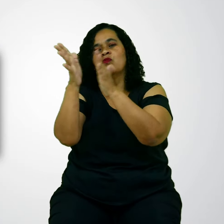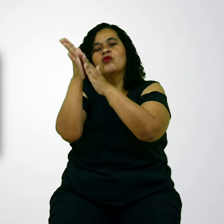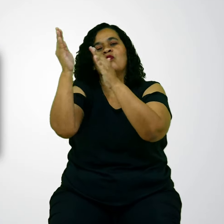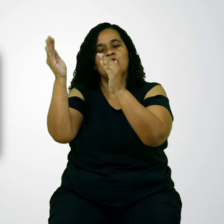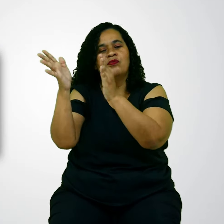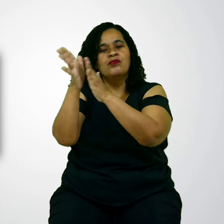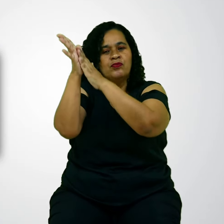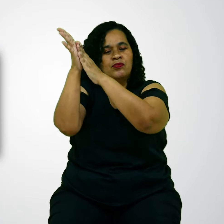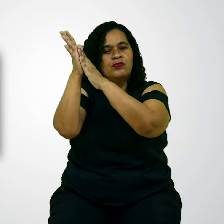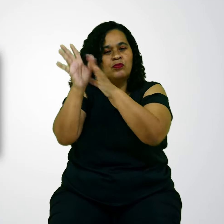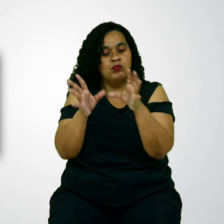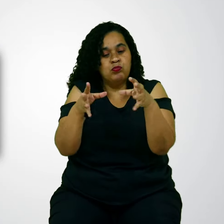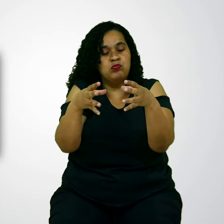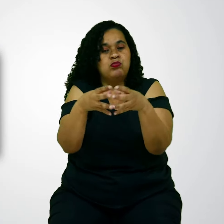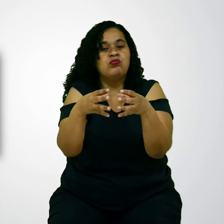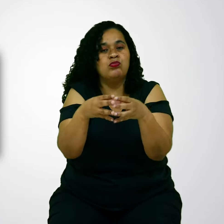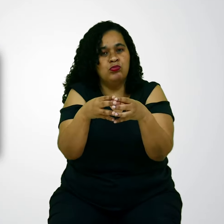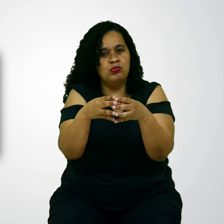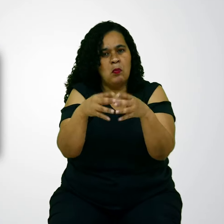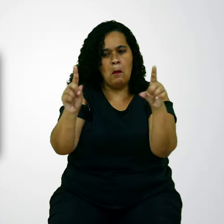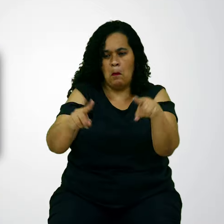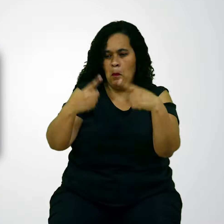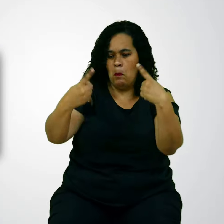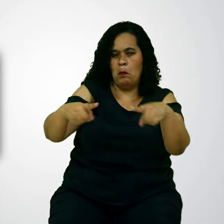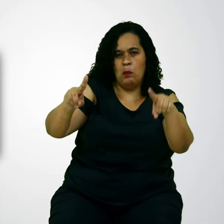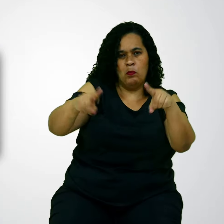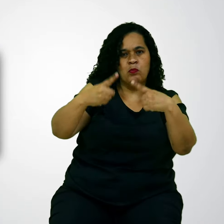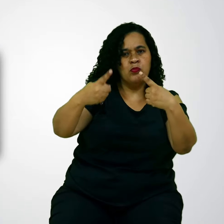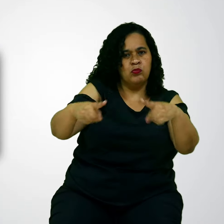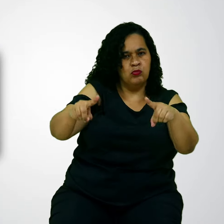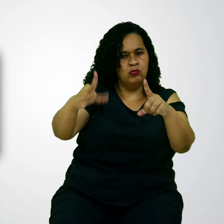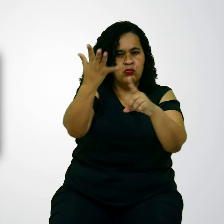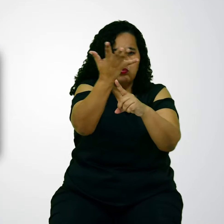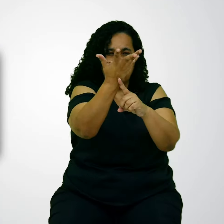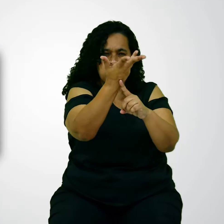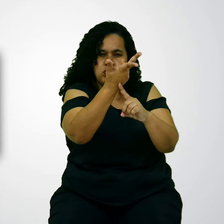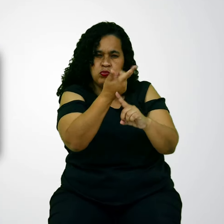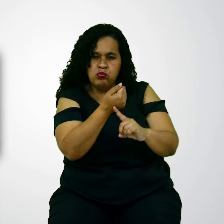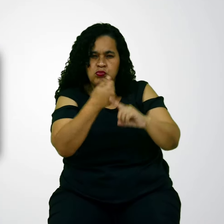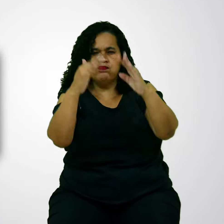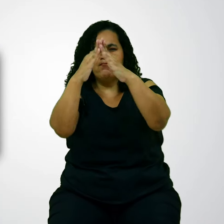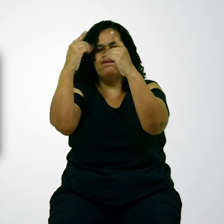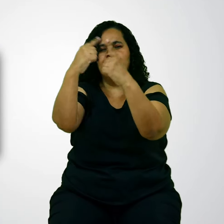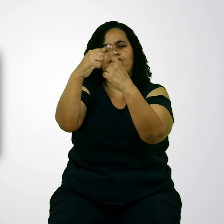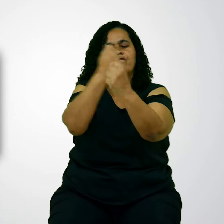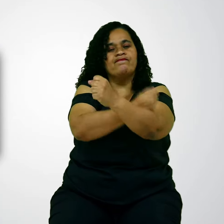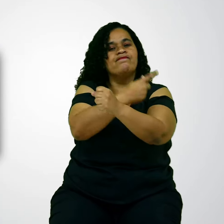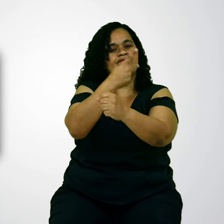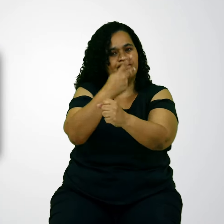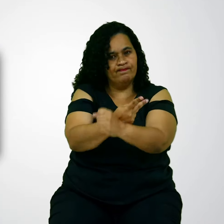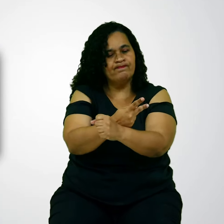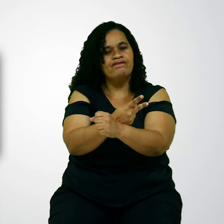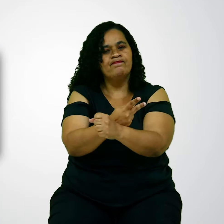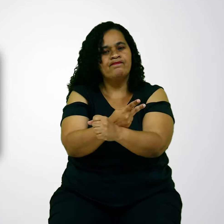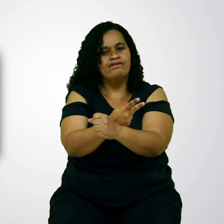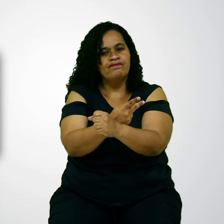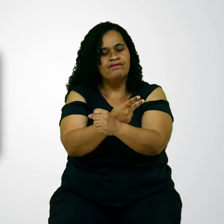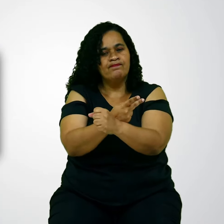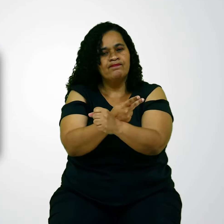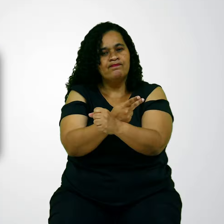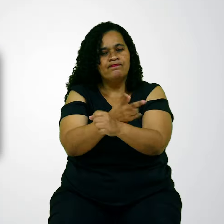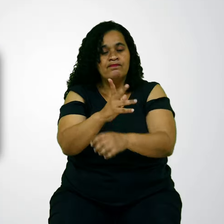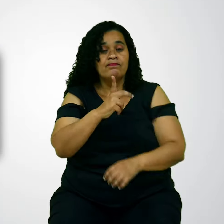Ministério de Música e Artes, das nossas igrejas, que tem tido aí